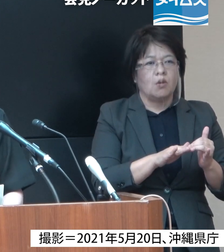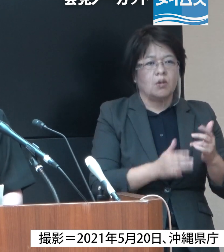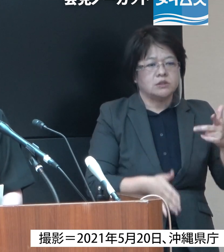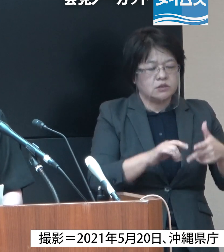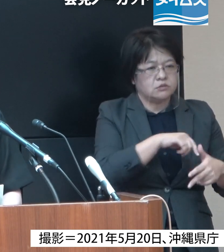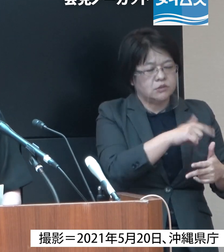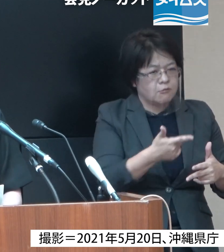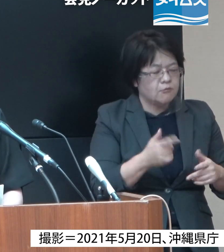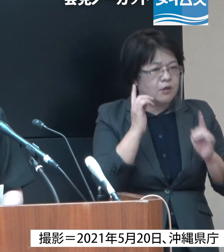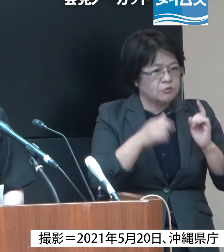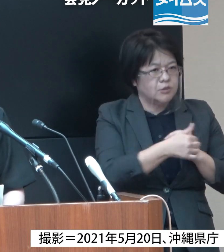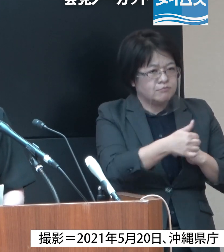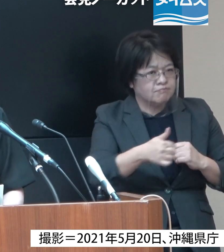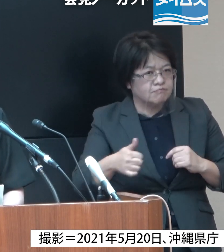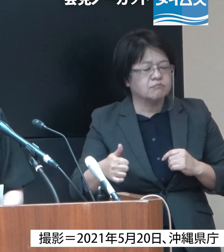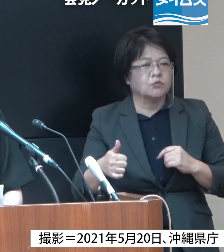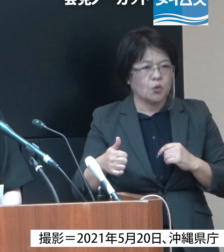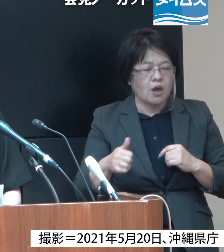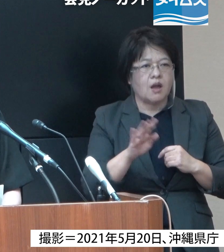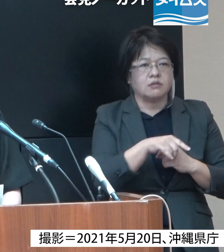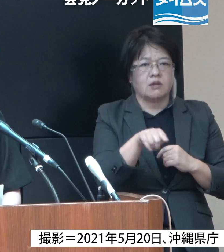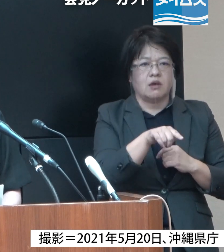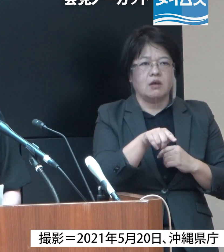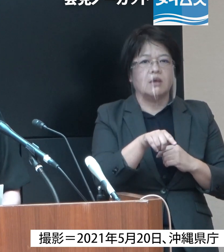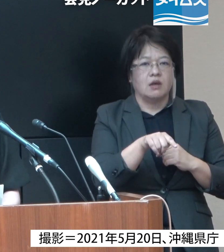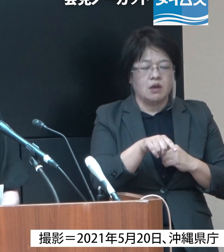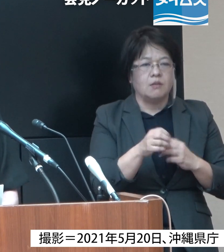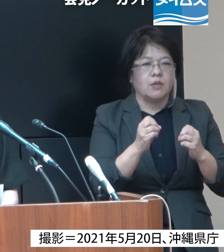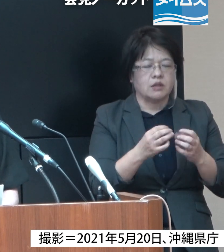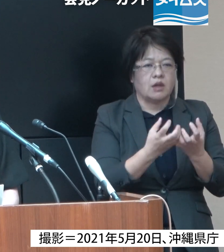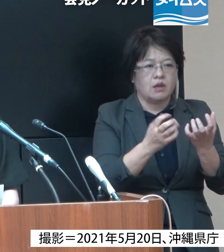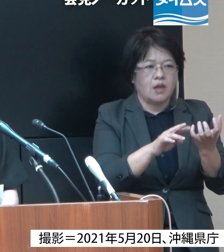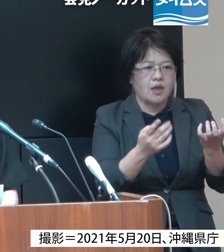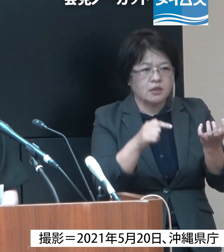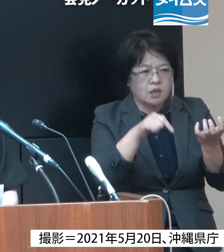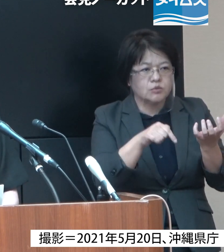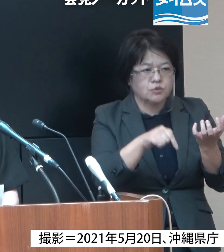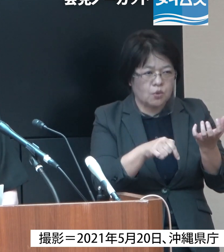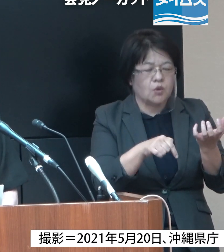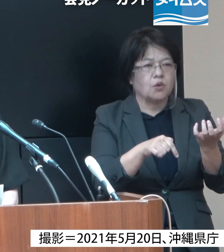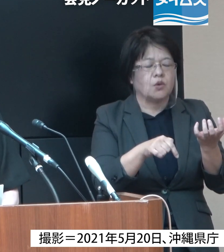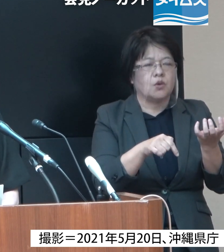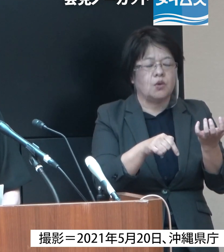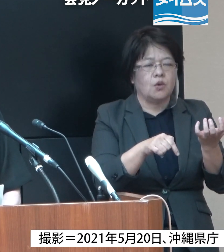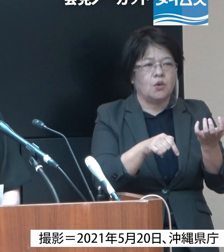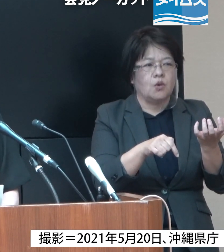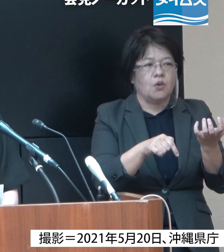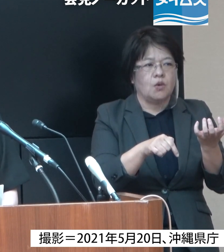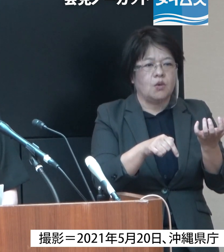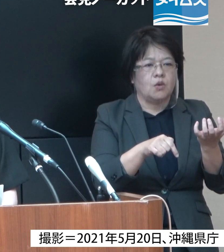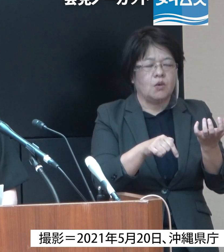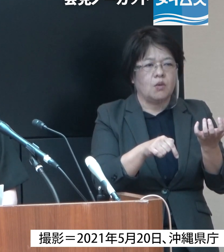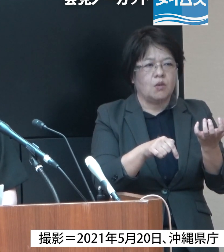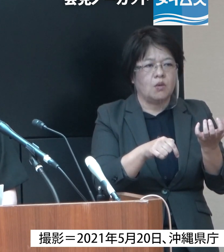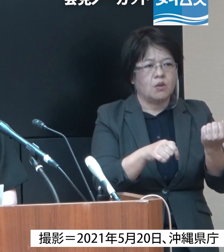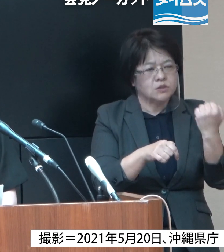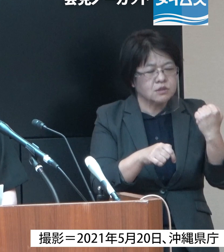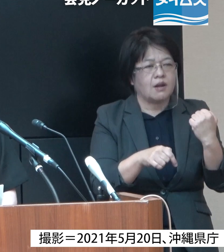ったということで、さらにその変異株の置き換わりのその驚異的